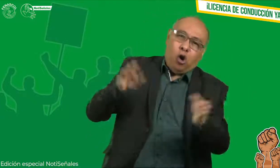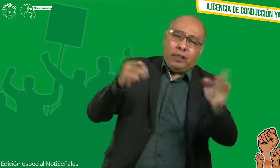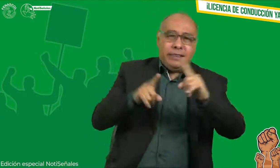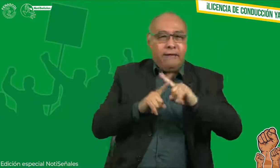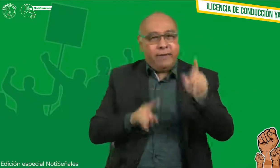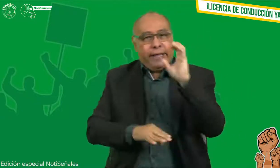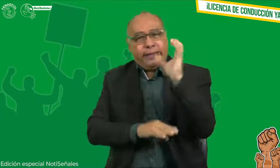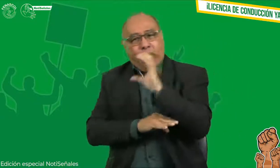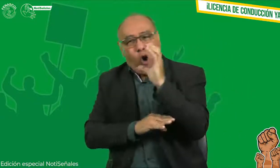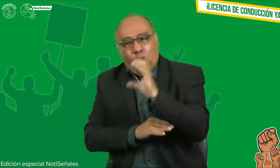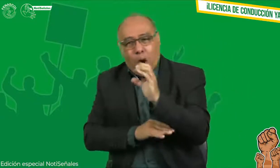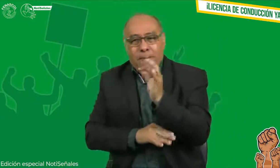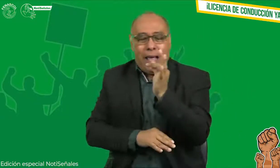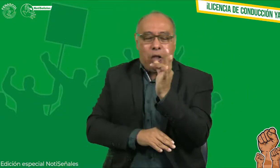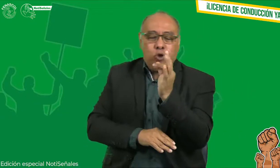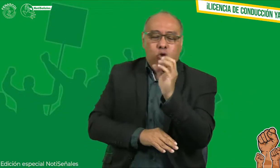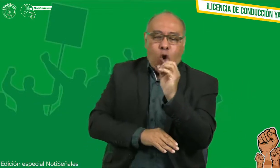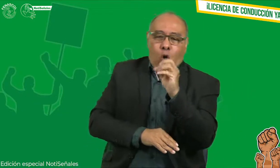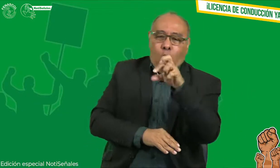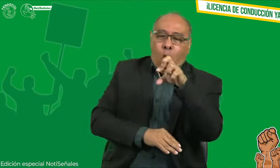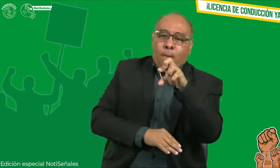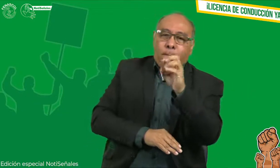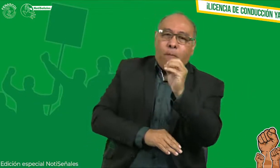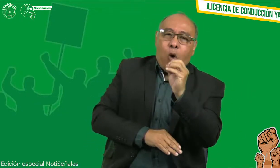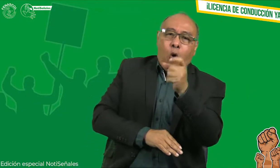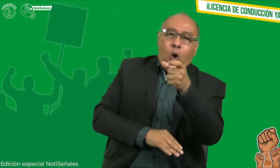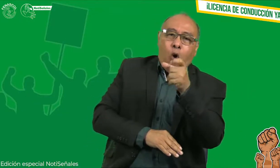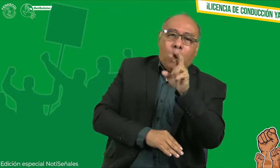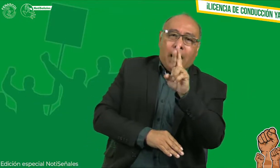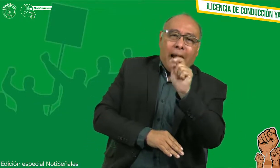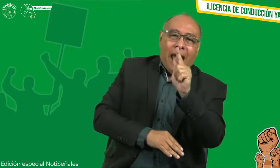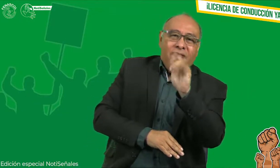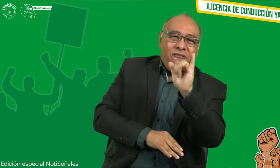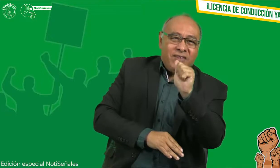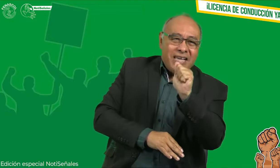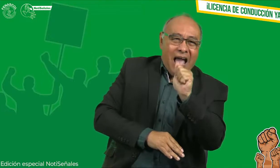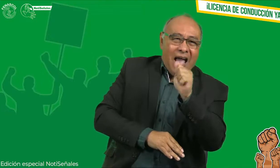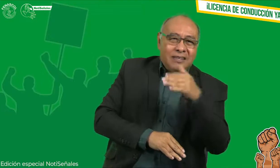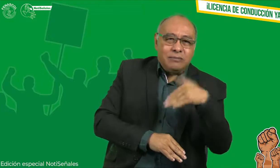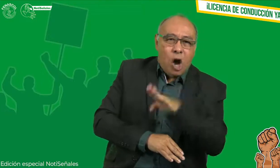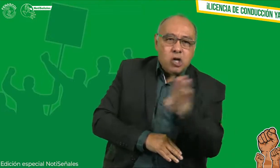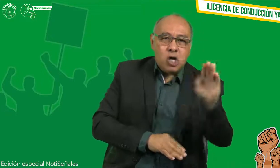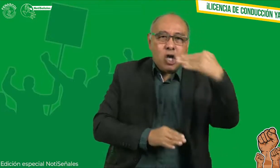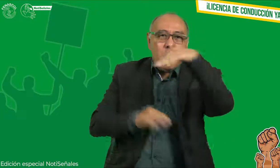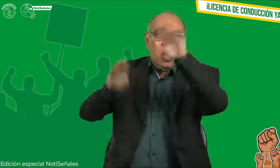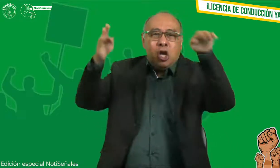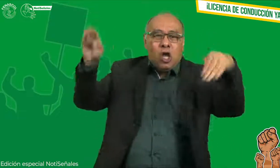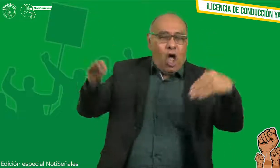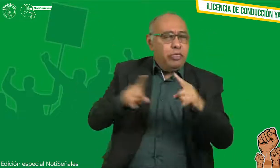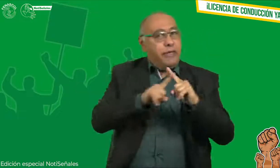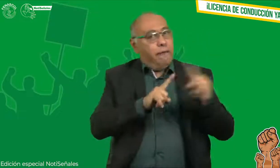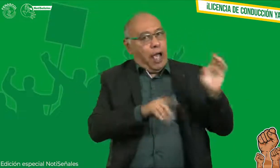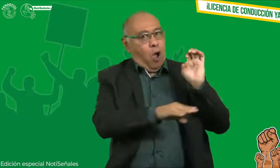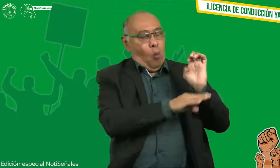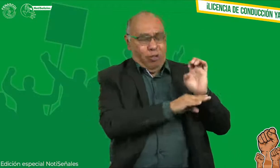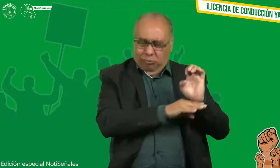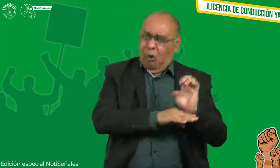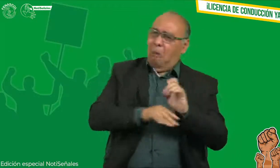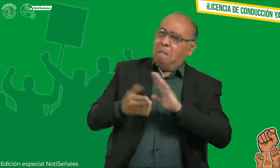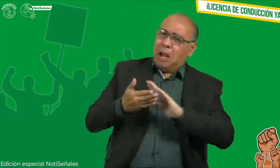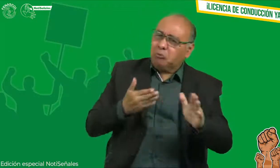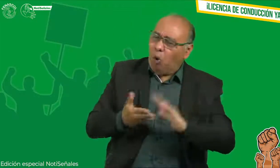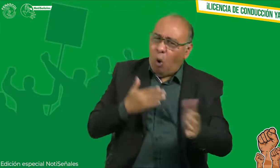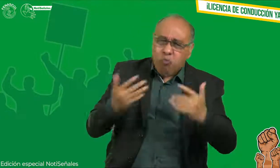es diferente al tema de la topografía del Ecuador.